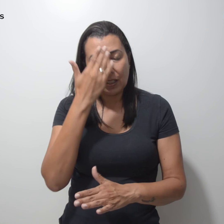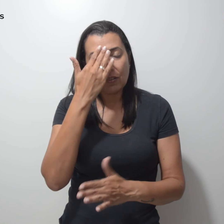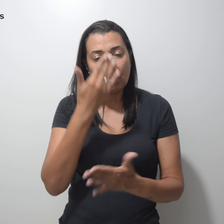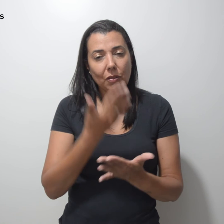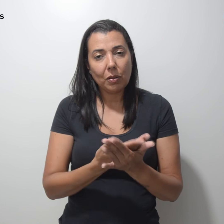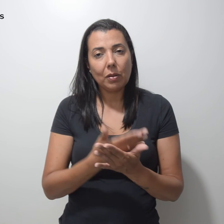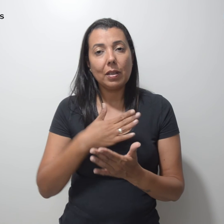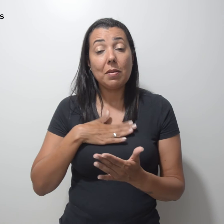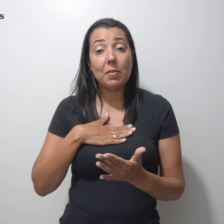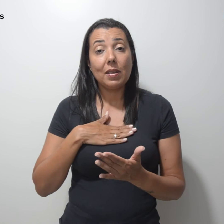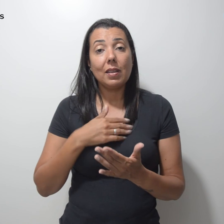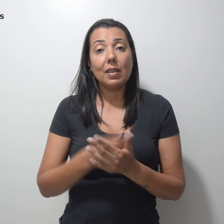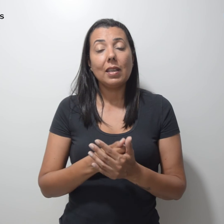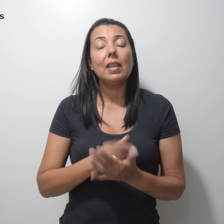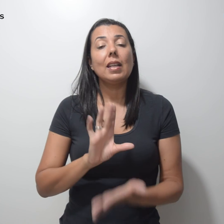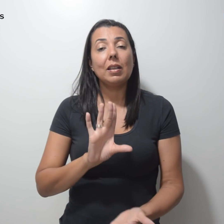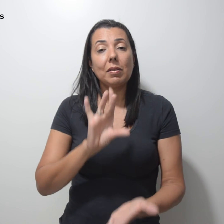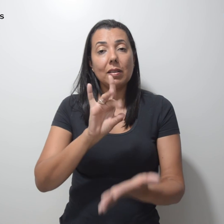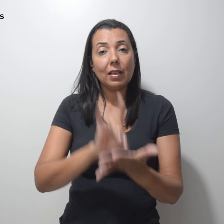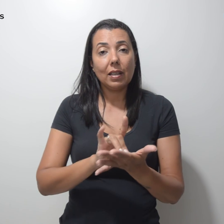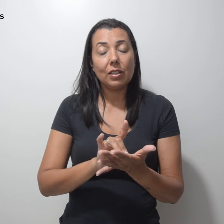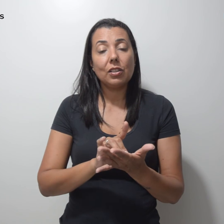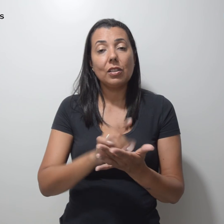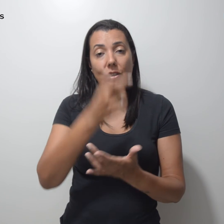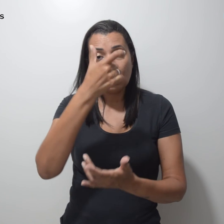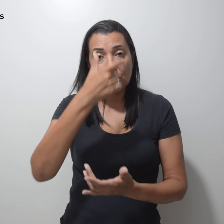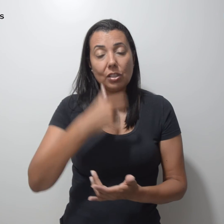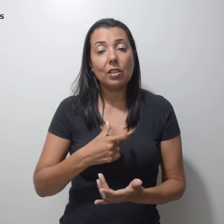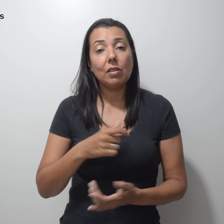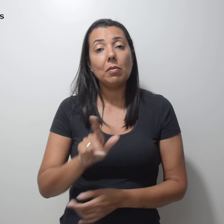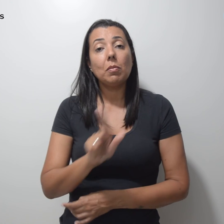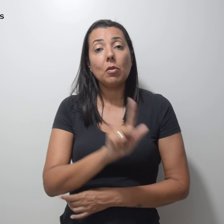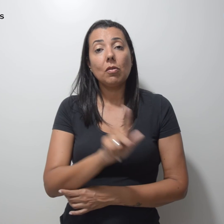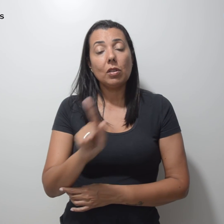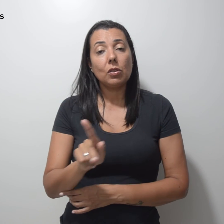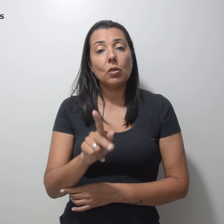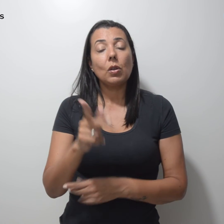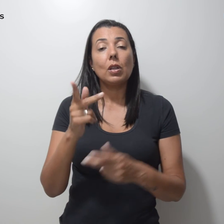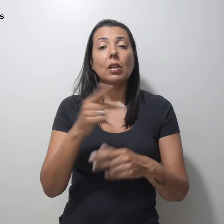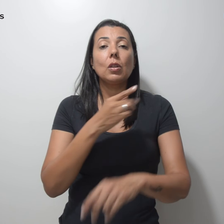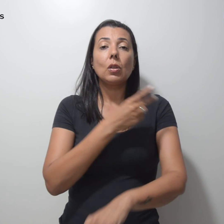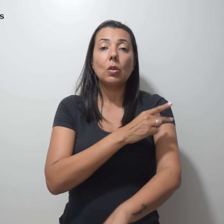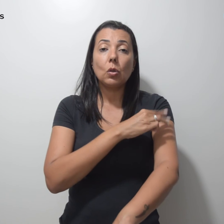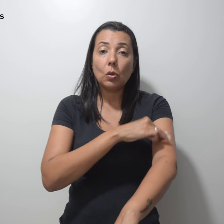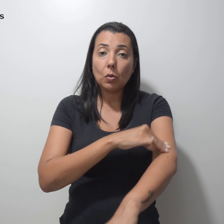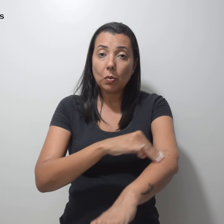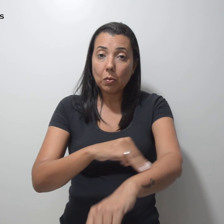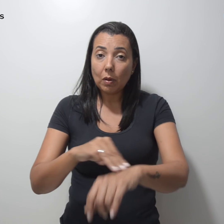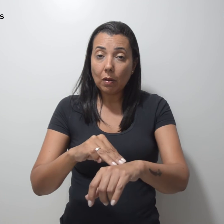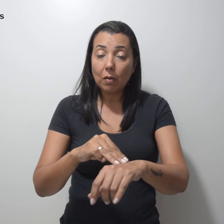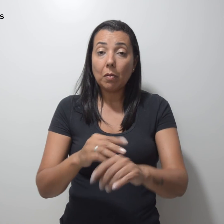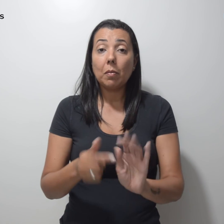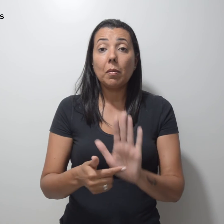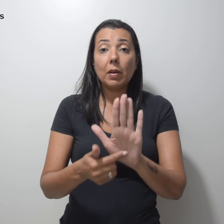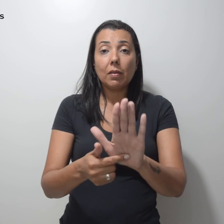valeu dessa legitimidade de ser professora normalista para encarar a missão de